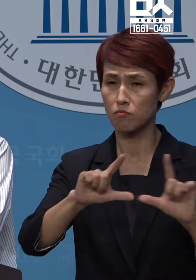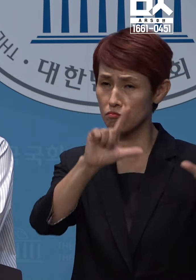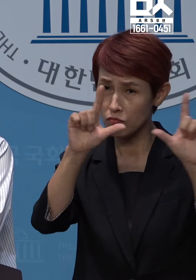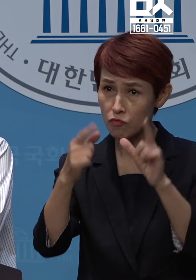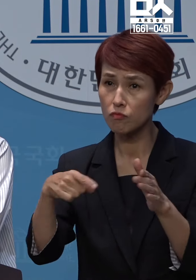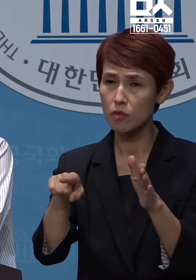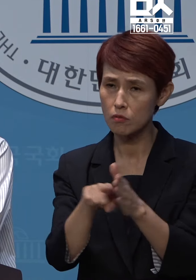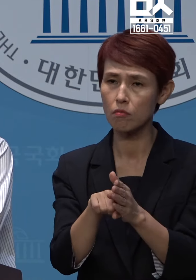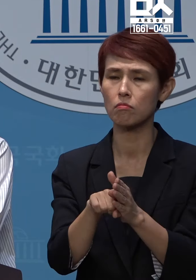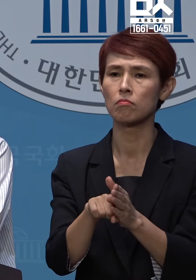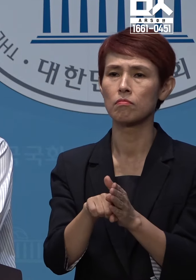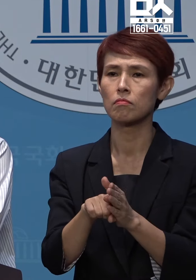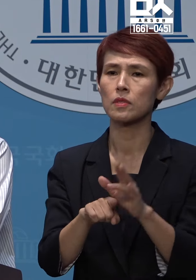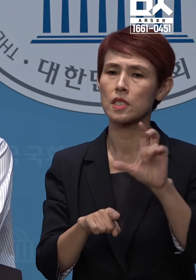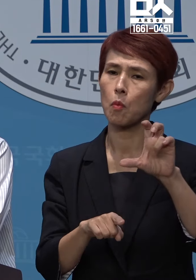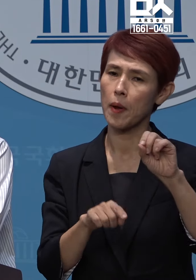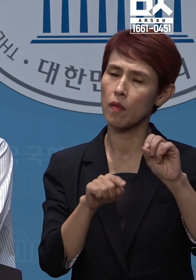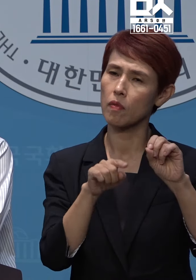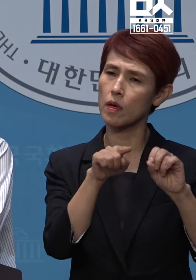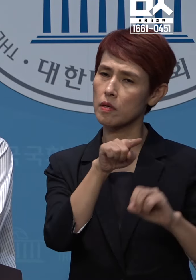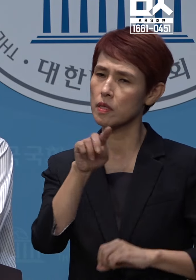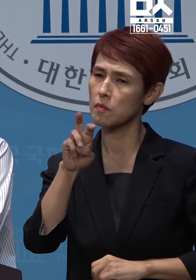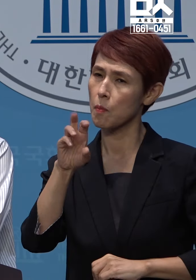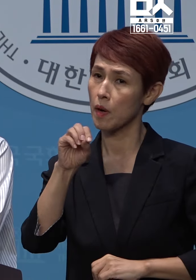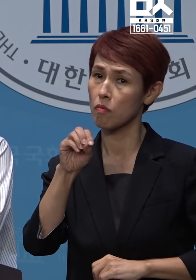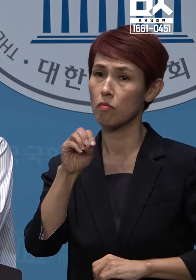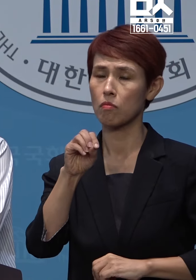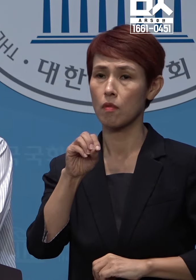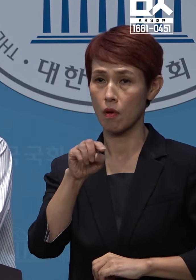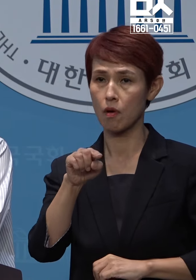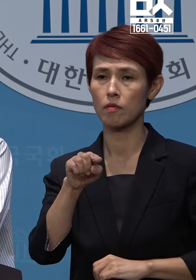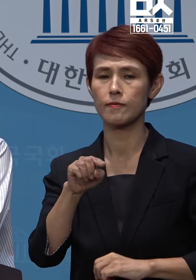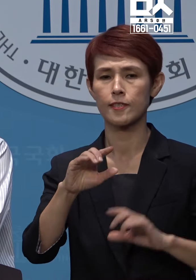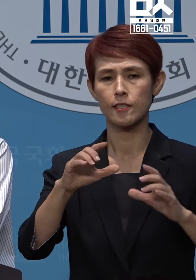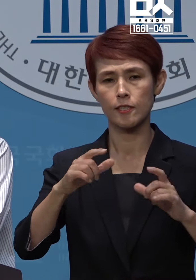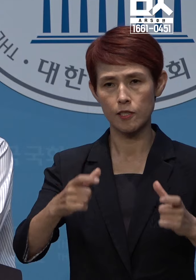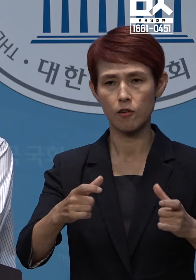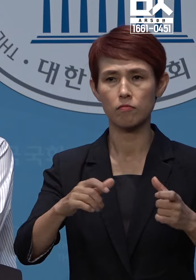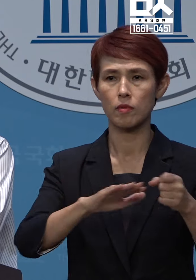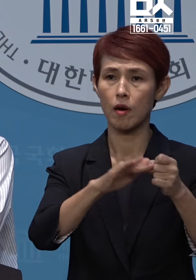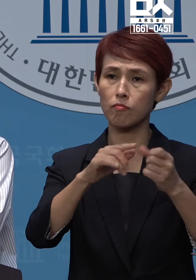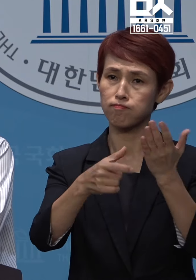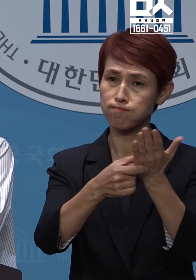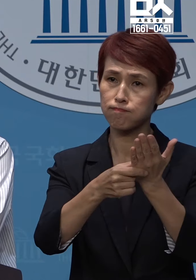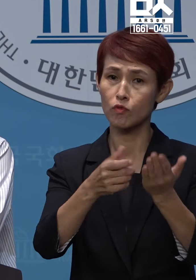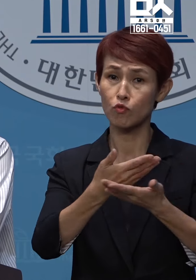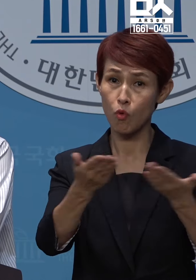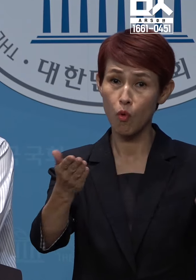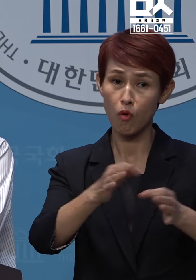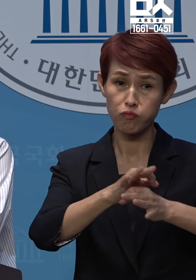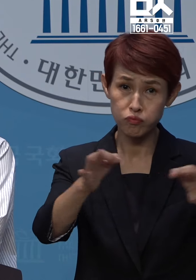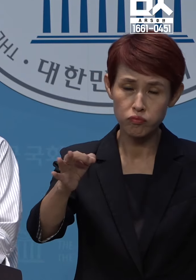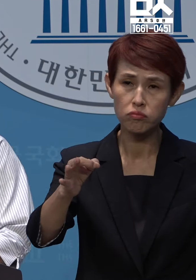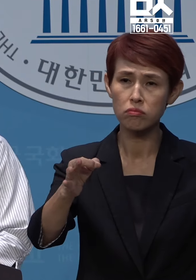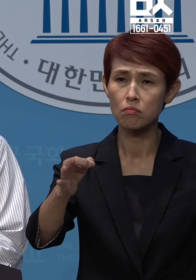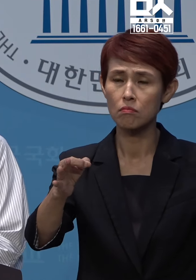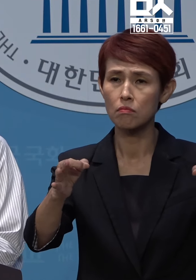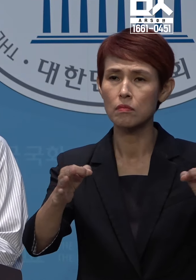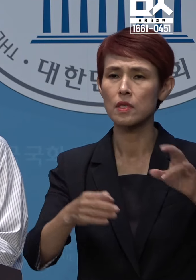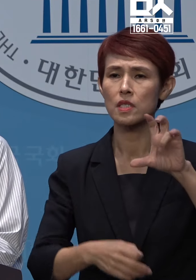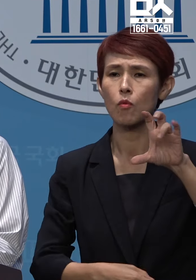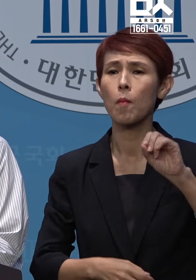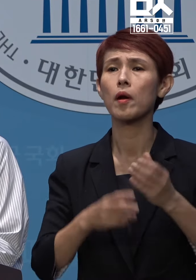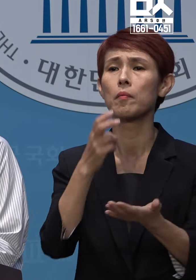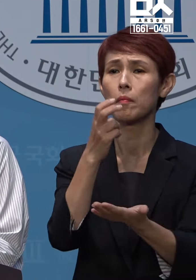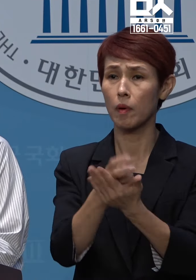1인당 25만 원에서 35만 원 범위에서 지역사랑 상품권 형태로 민생회복 지원금을 지급하는